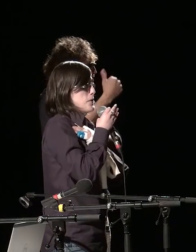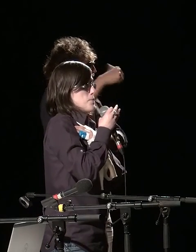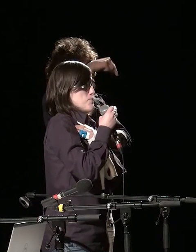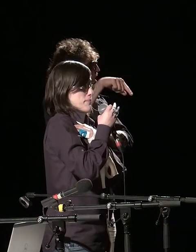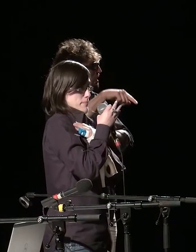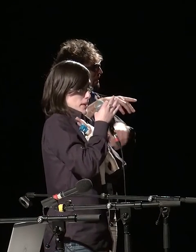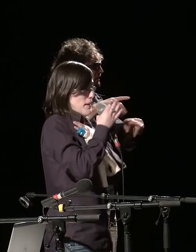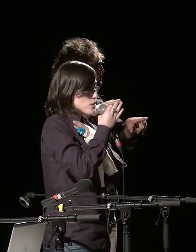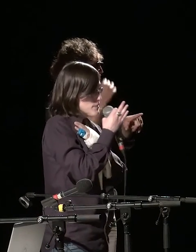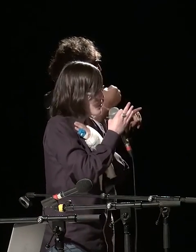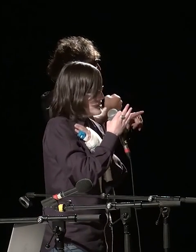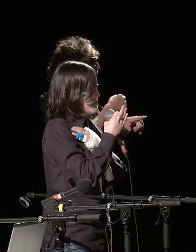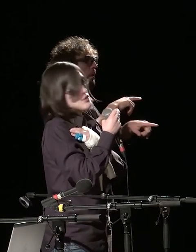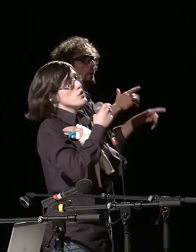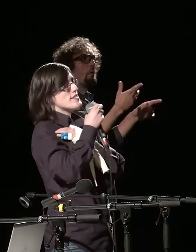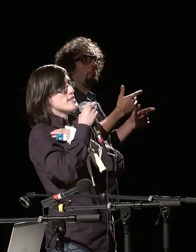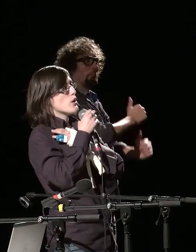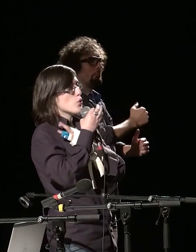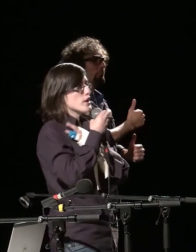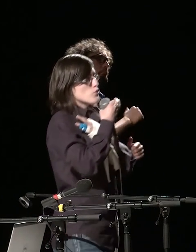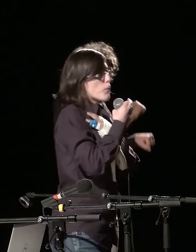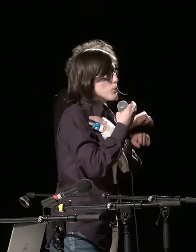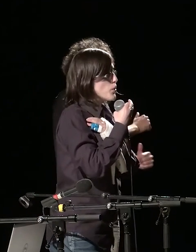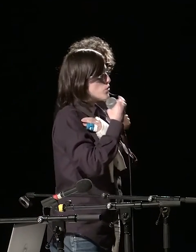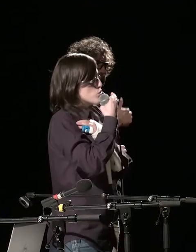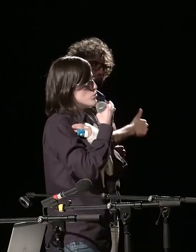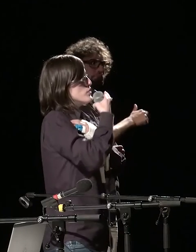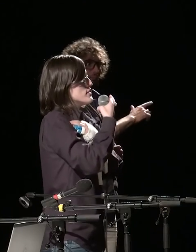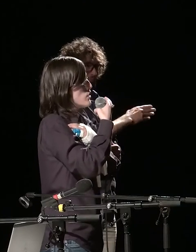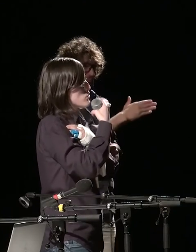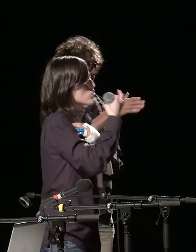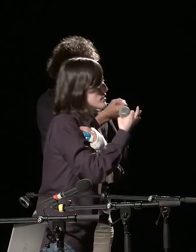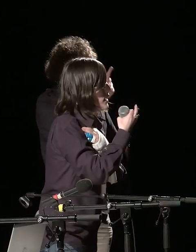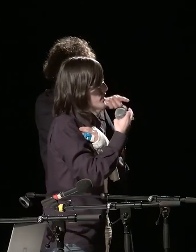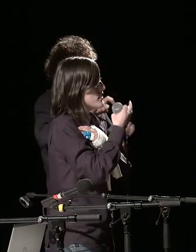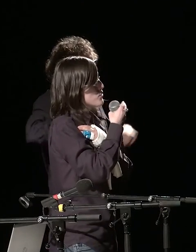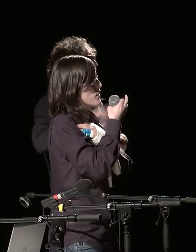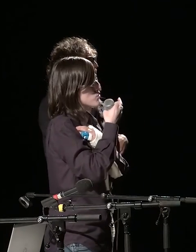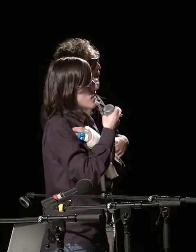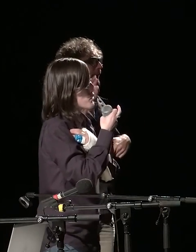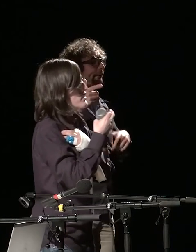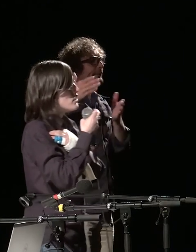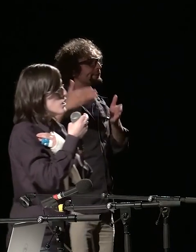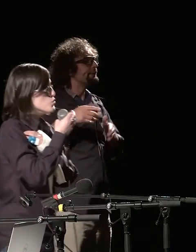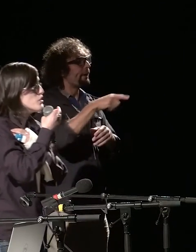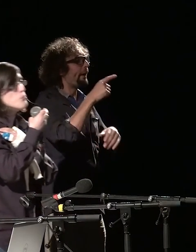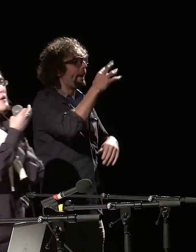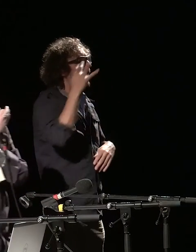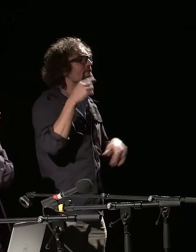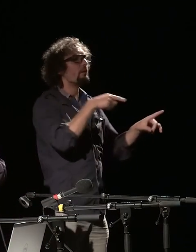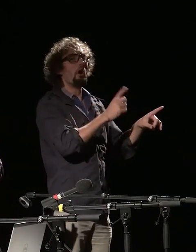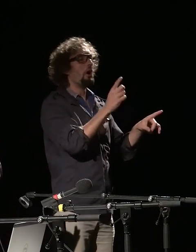pareil. Parce que c'est panoptique. Parce qu'il y a cette histoire du regard surplombant du décideur sur les élèves. Et les élèves savent regarder. Du